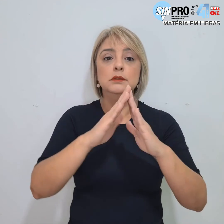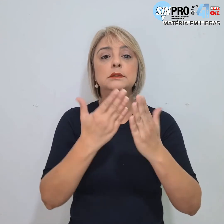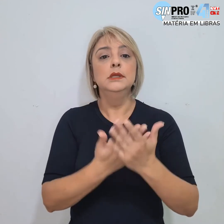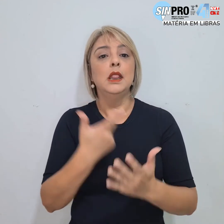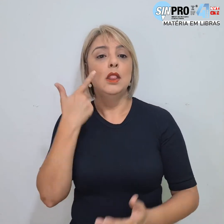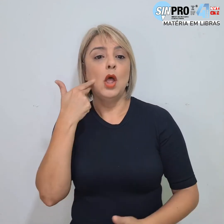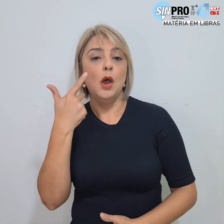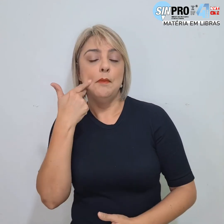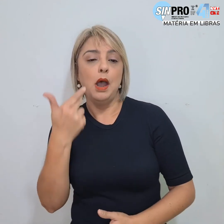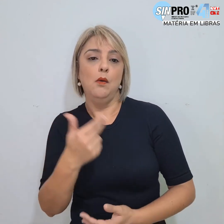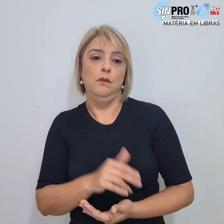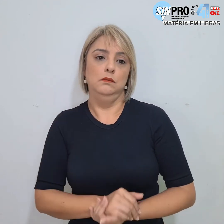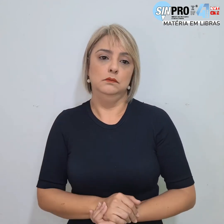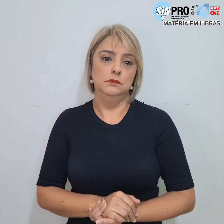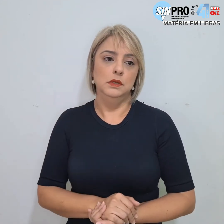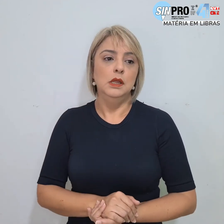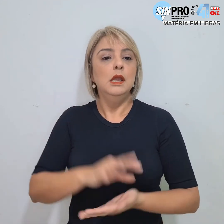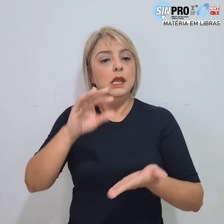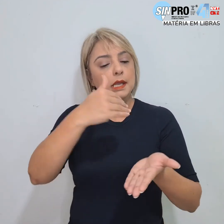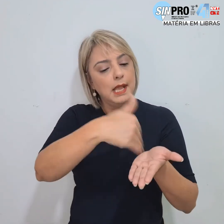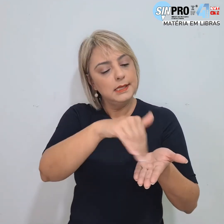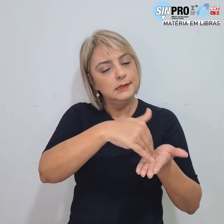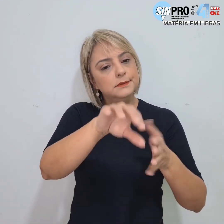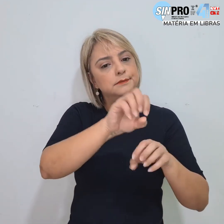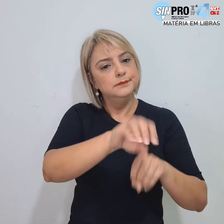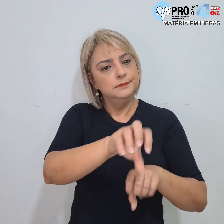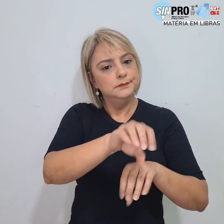regular, e a Secretaria de Educação